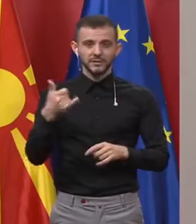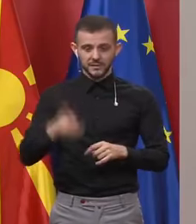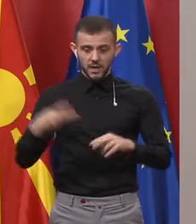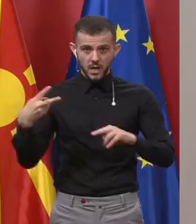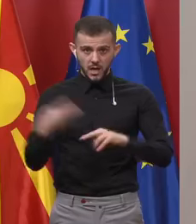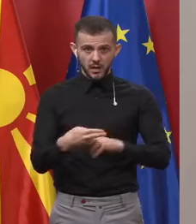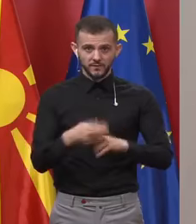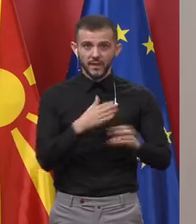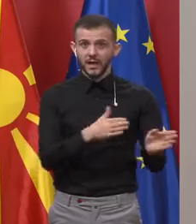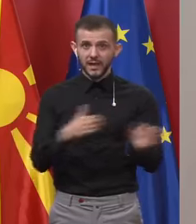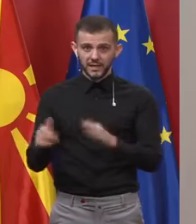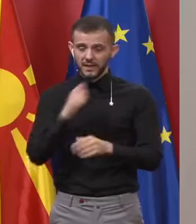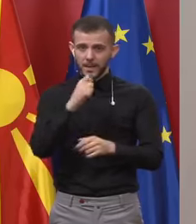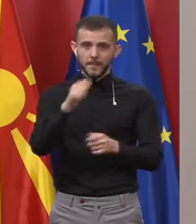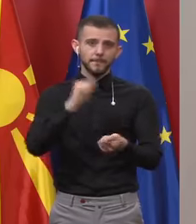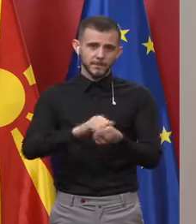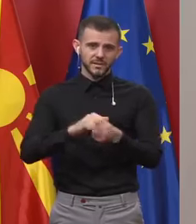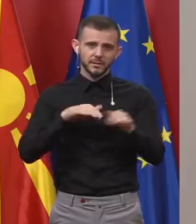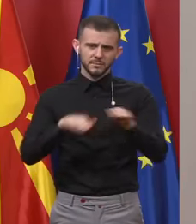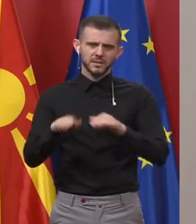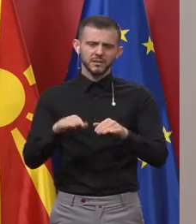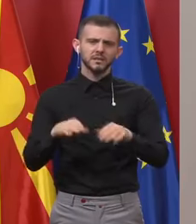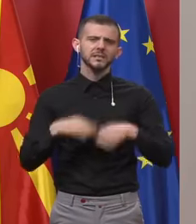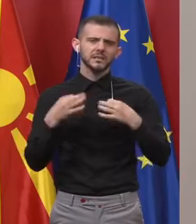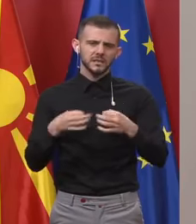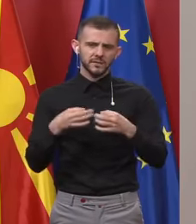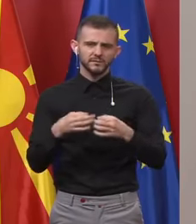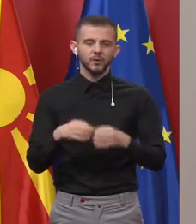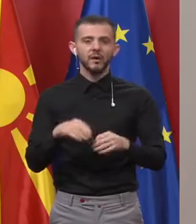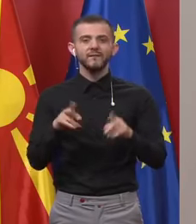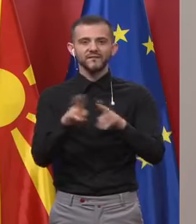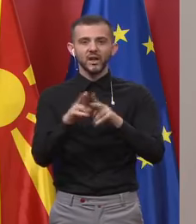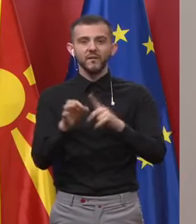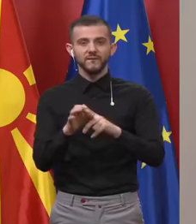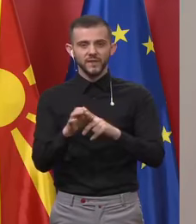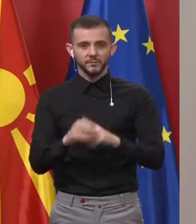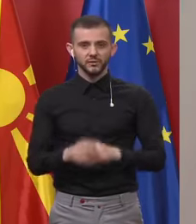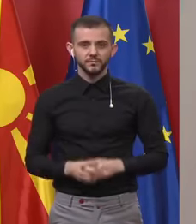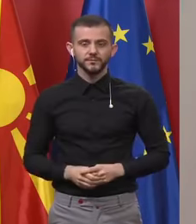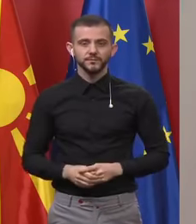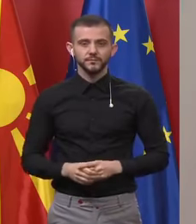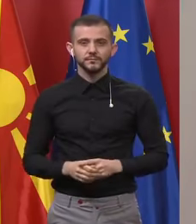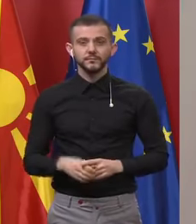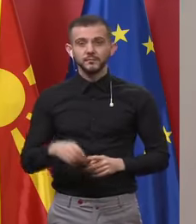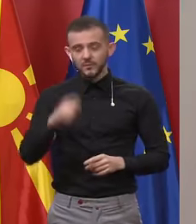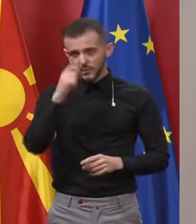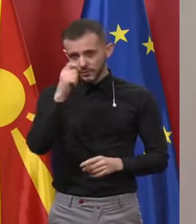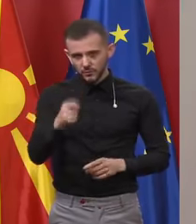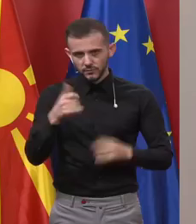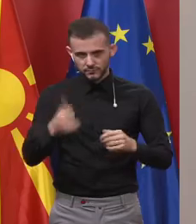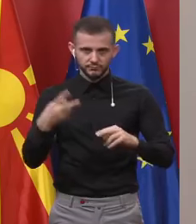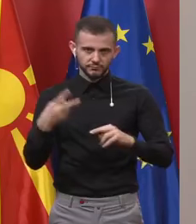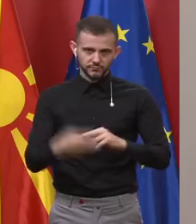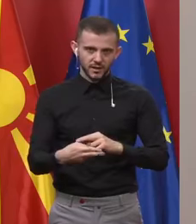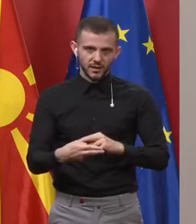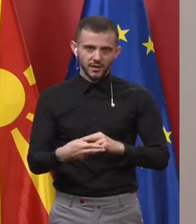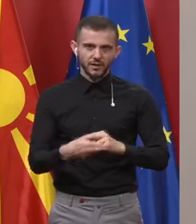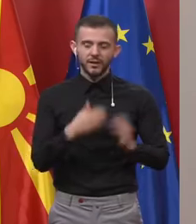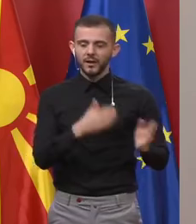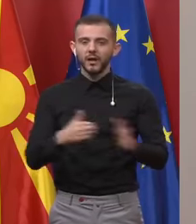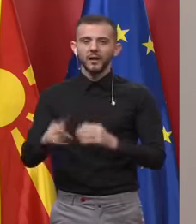крајот на редовната пресконференција на Министерот за здравство Венко Филипче. Деруар, тој ще да фунд. Почитувани, овде беше и крајот